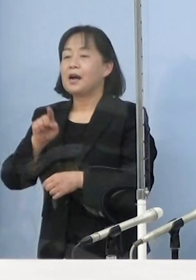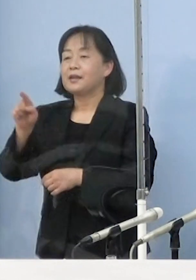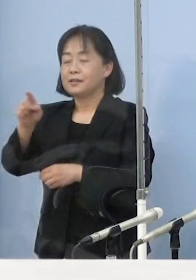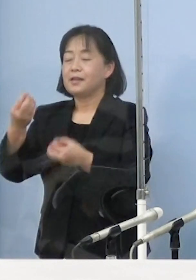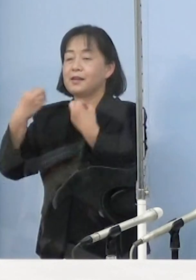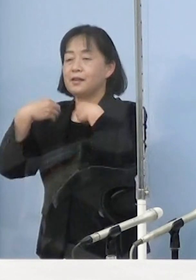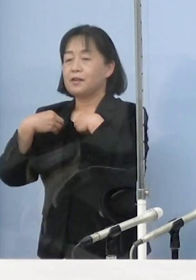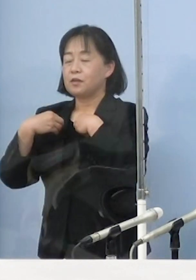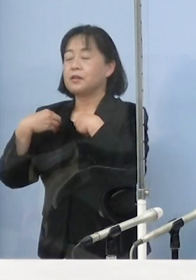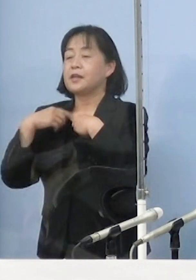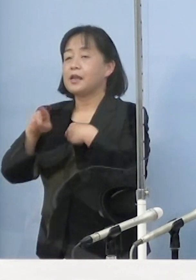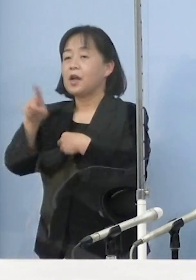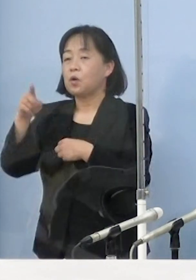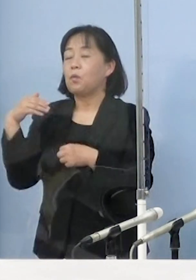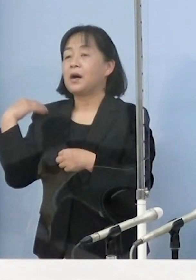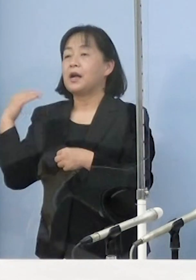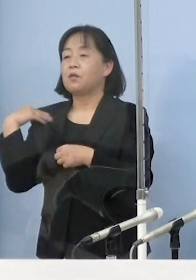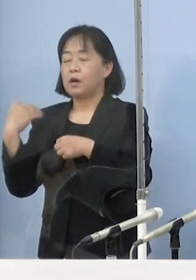47分の4、